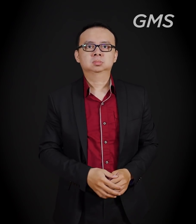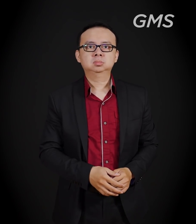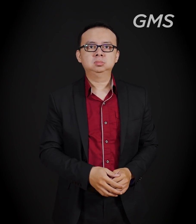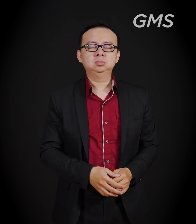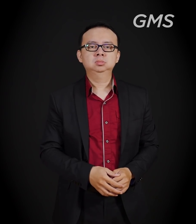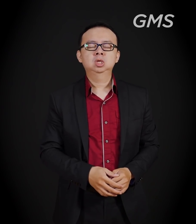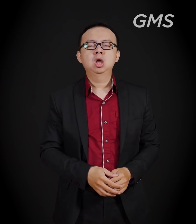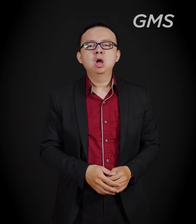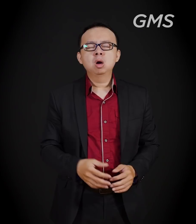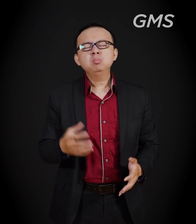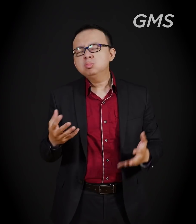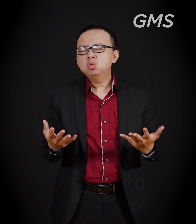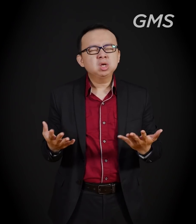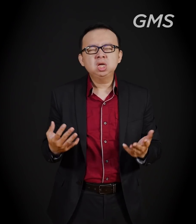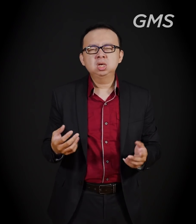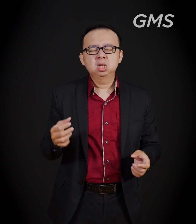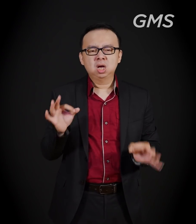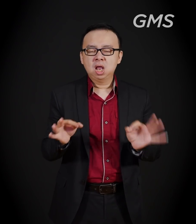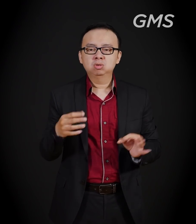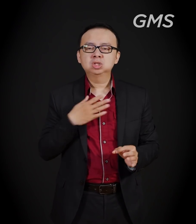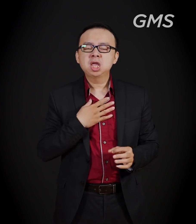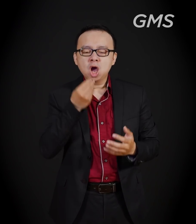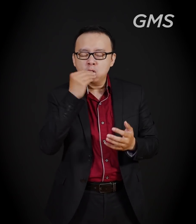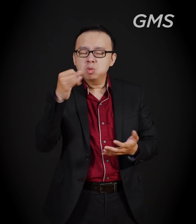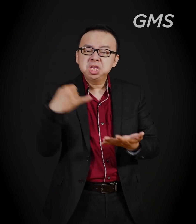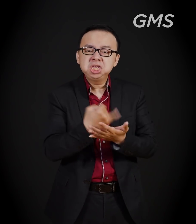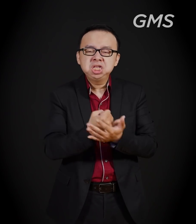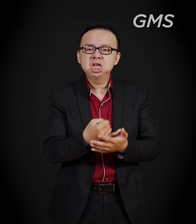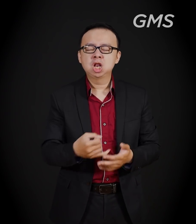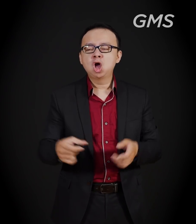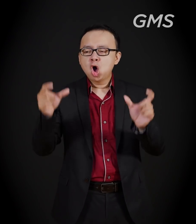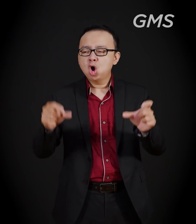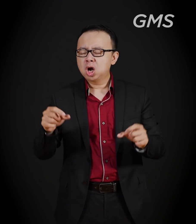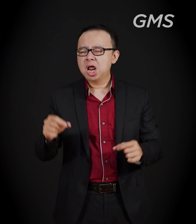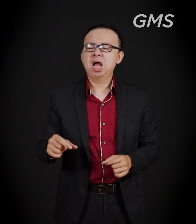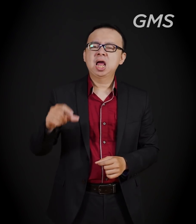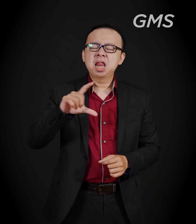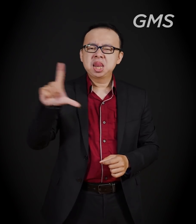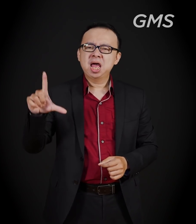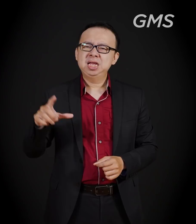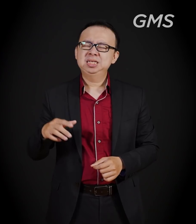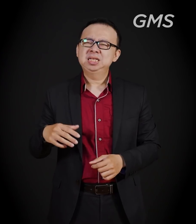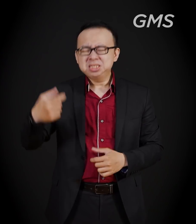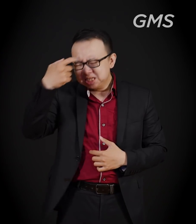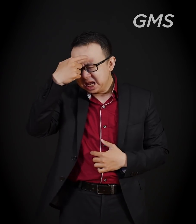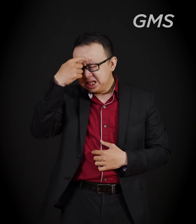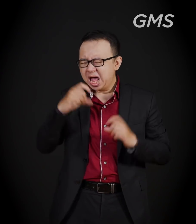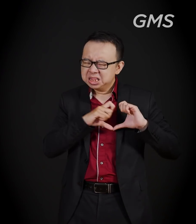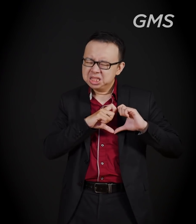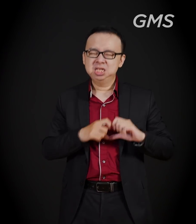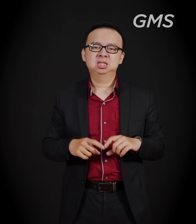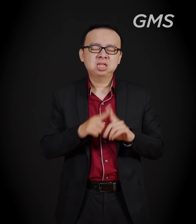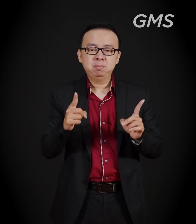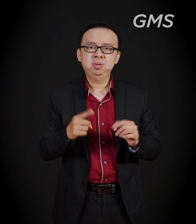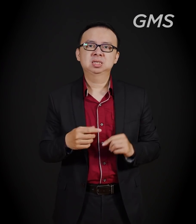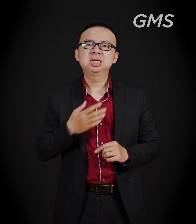Mungkin saya menyinggung perasaan saudara, tapi jujur harus saya bilang. Saudara silahkan menolak apa yang saya sampaikan.